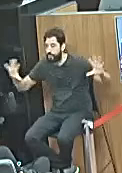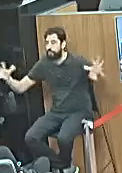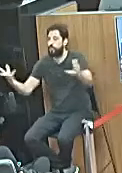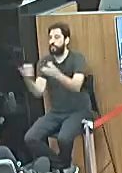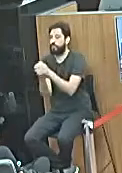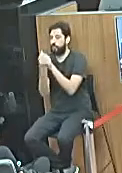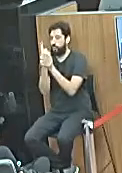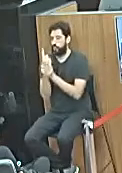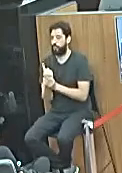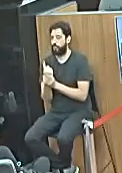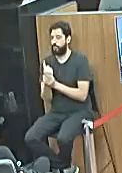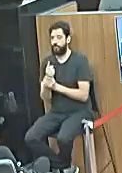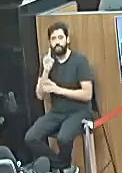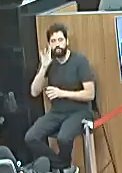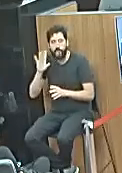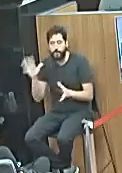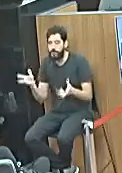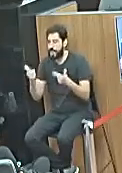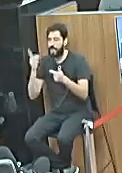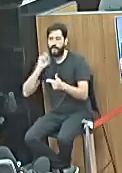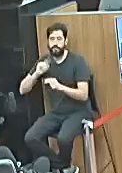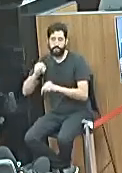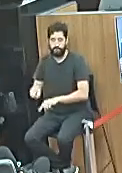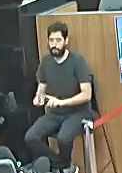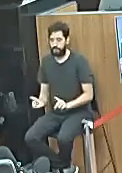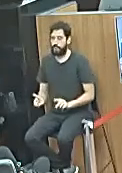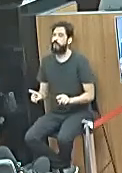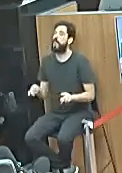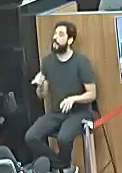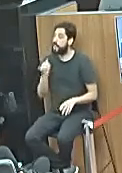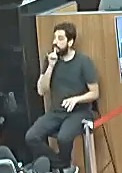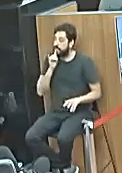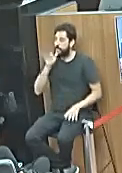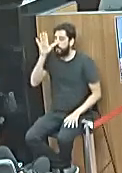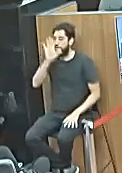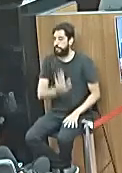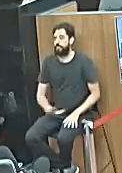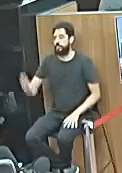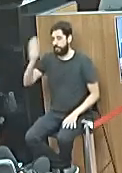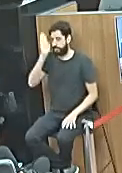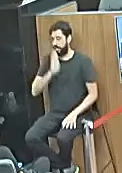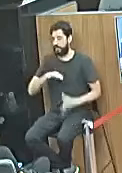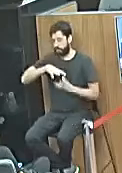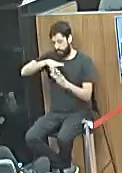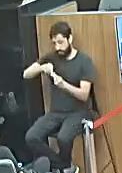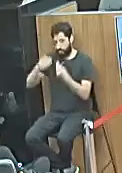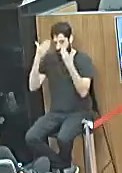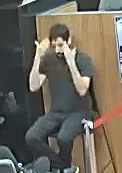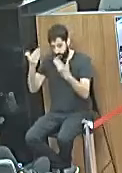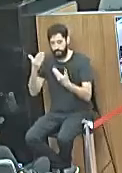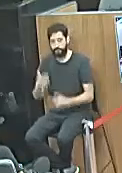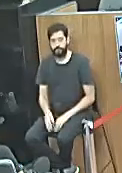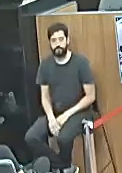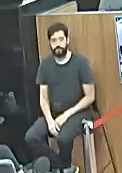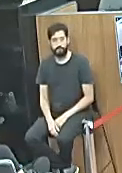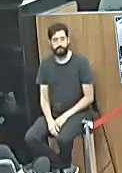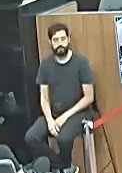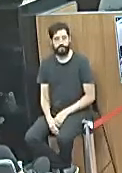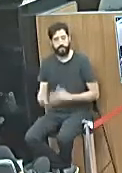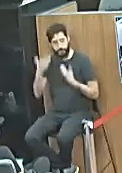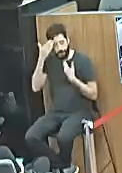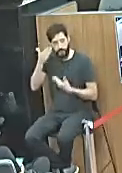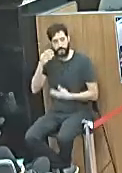gerar e não só melhorar a vida dos mineiros mas ser exemplo para o brasil e para o mundo muito obrigado muito obrigado maria